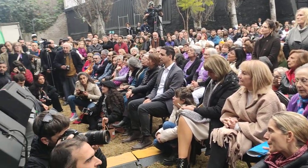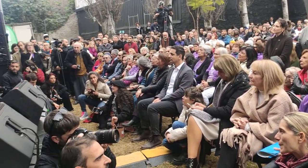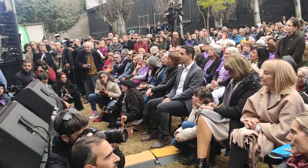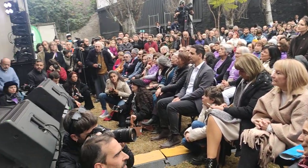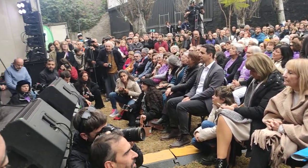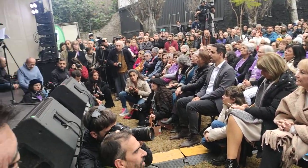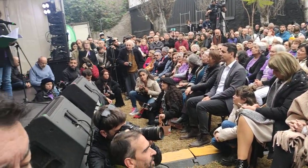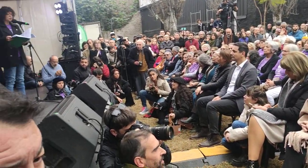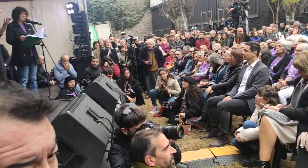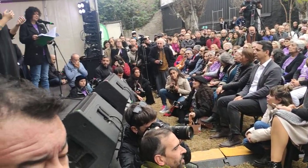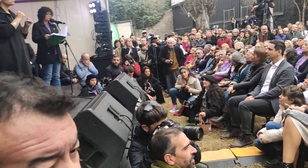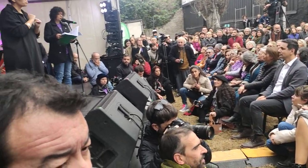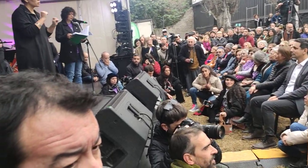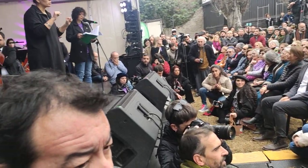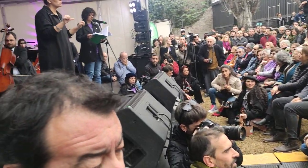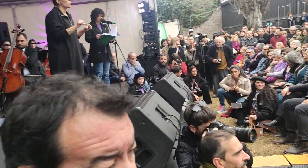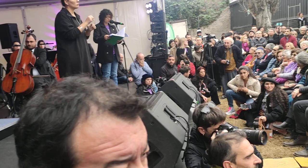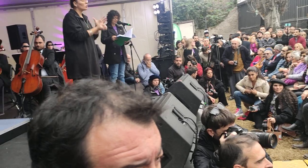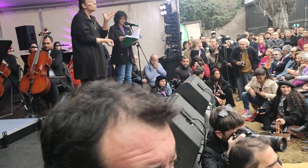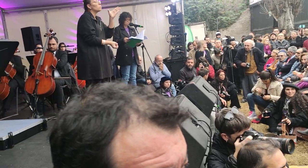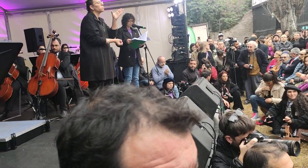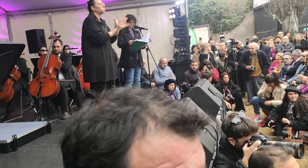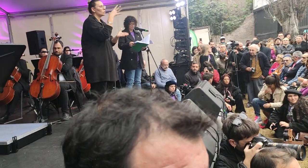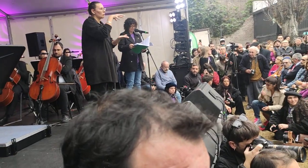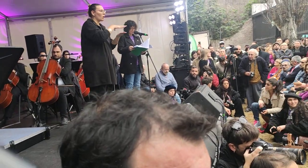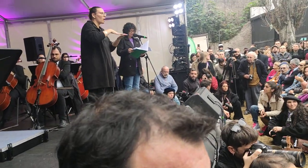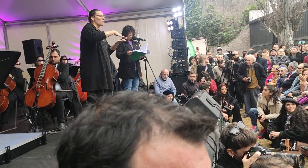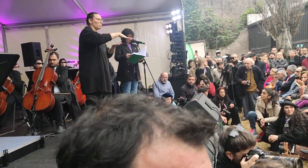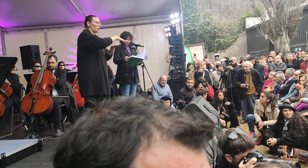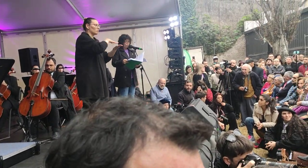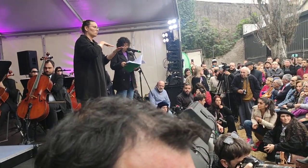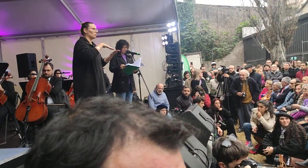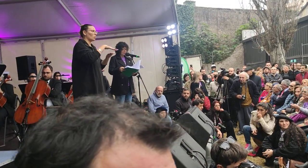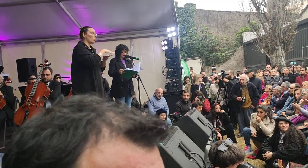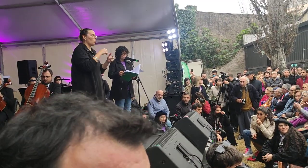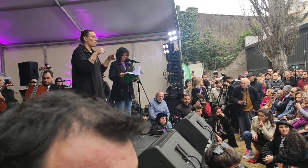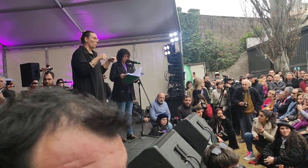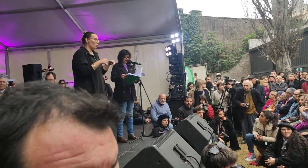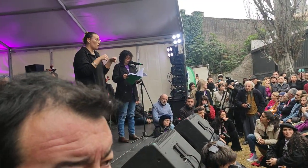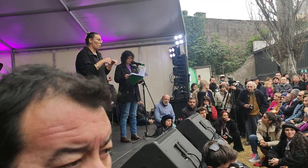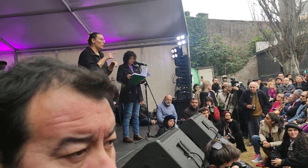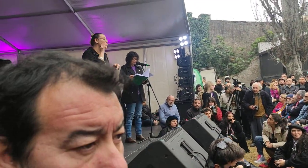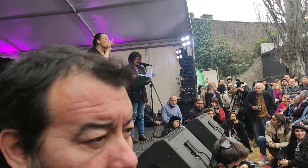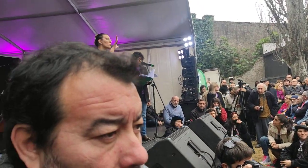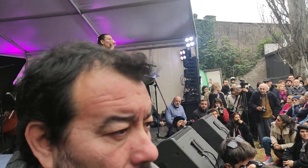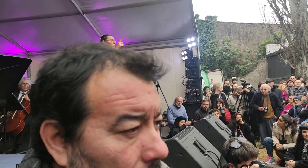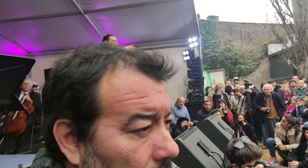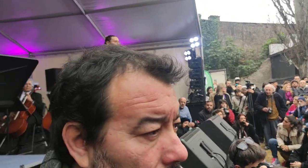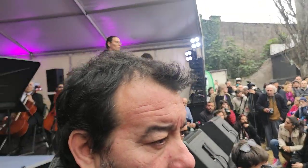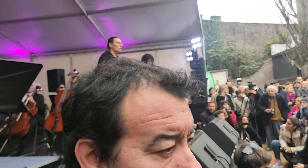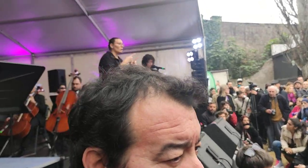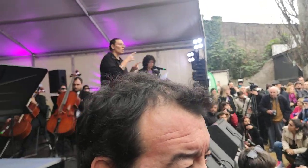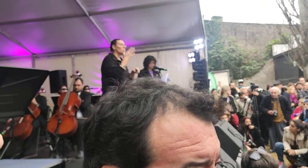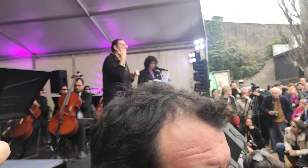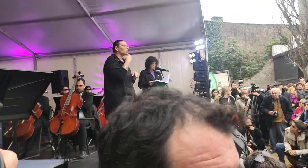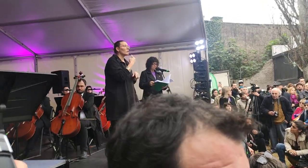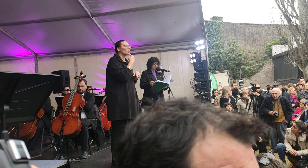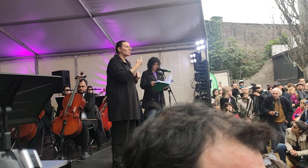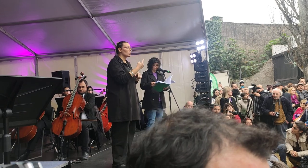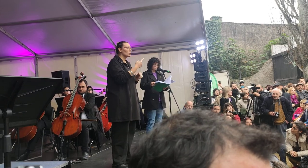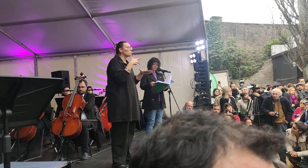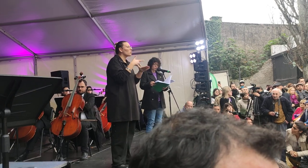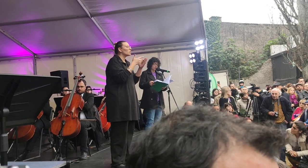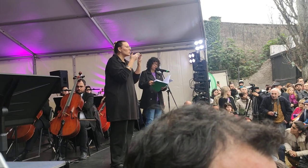por finalmente haber concretado la creación de este espacio. Hoy este memorial, como expresamos en ocasión